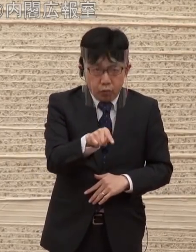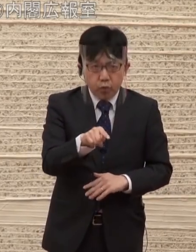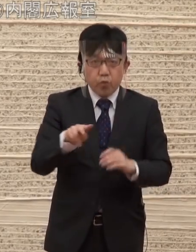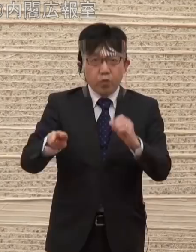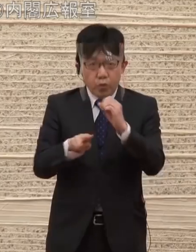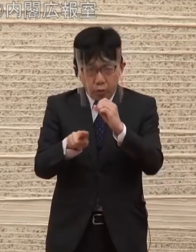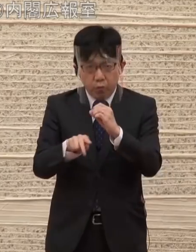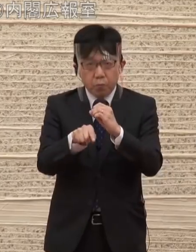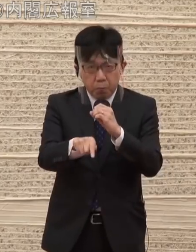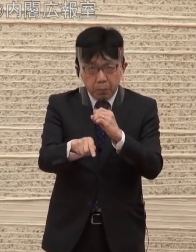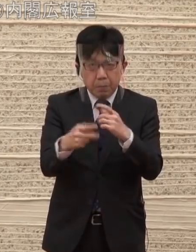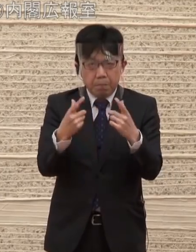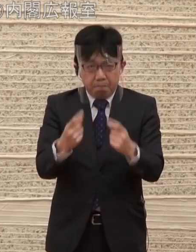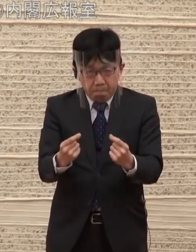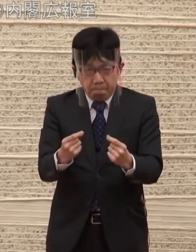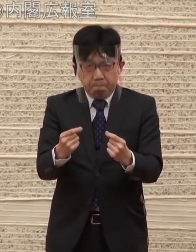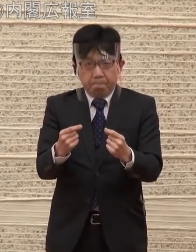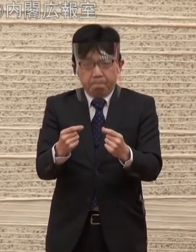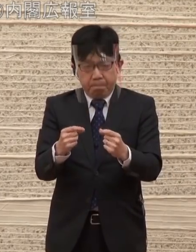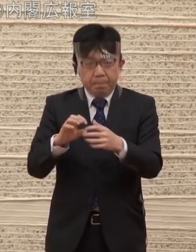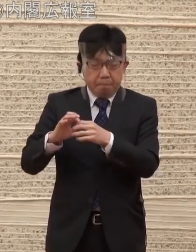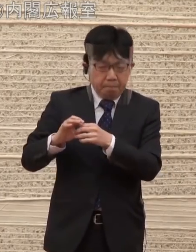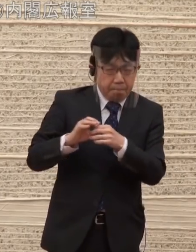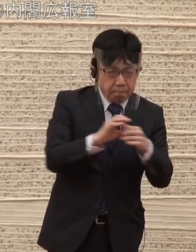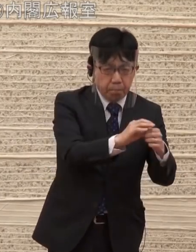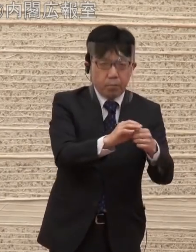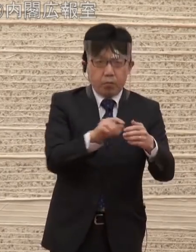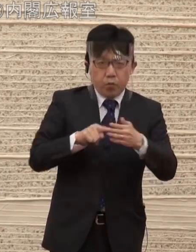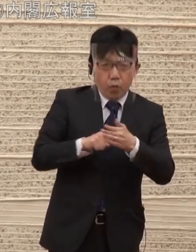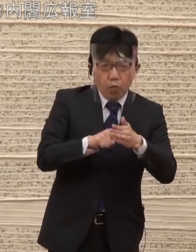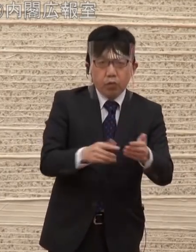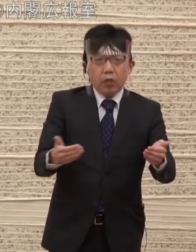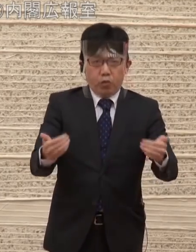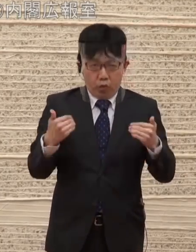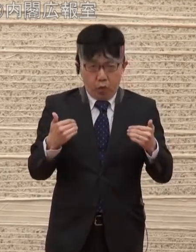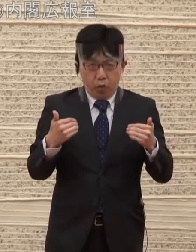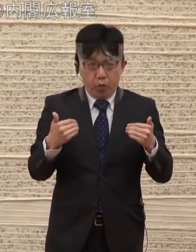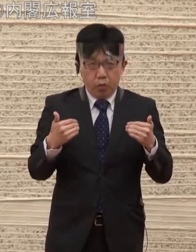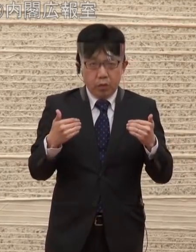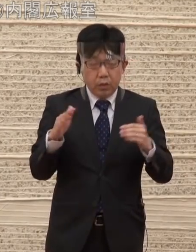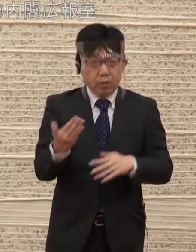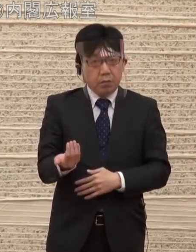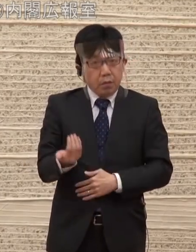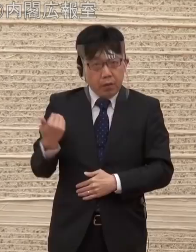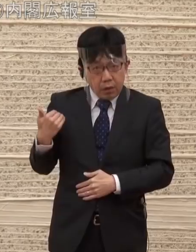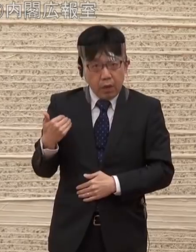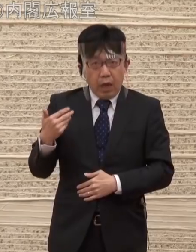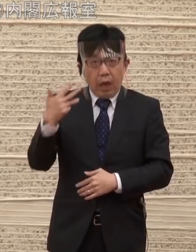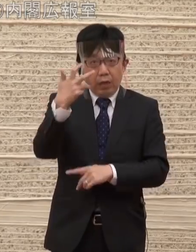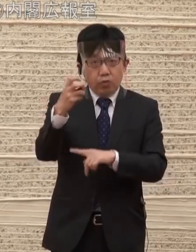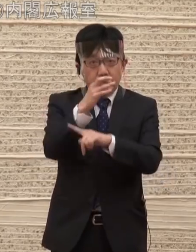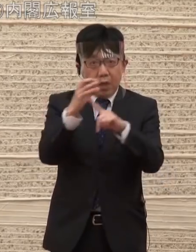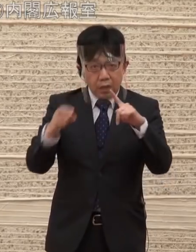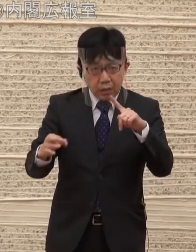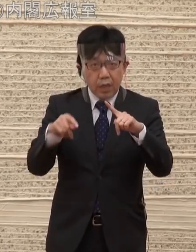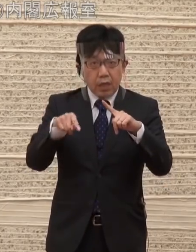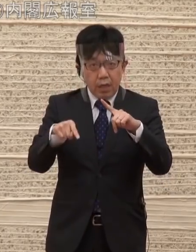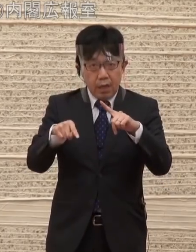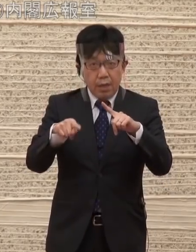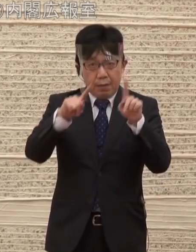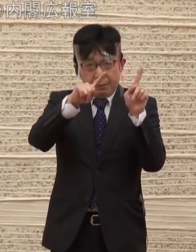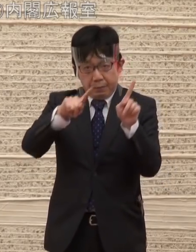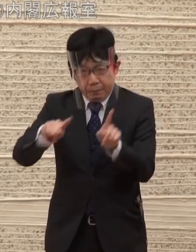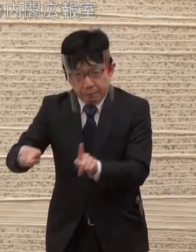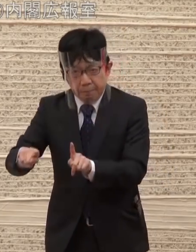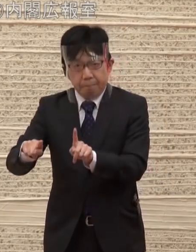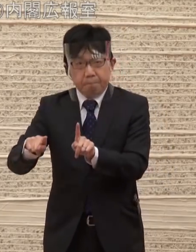になると思いますそのためですねこれまでの8割削減といった社会低税活動を